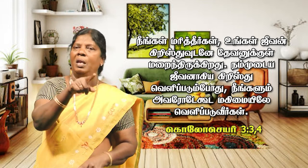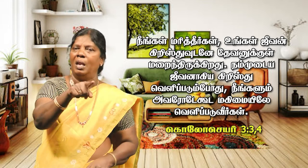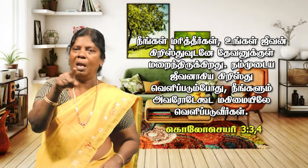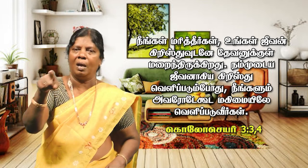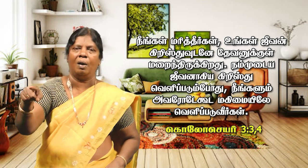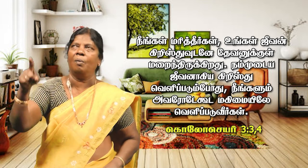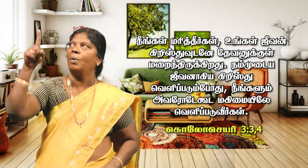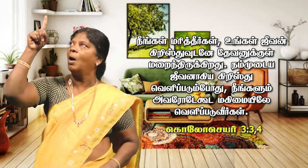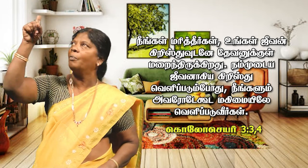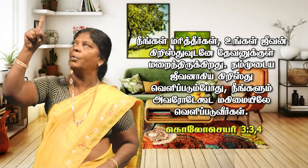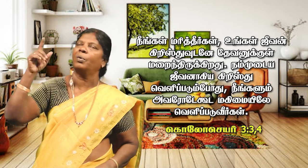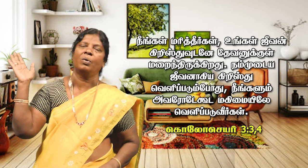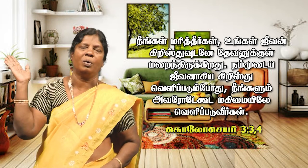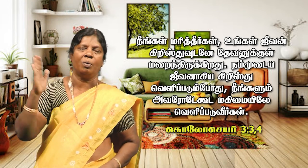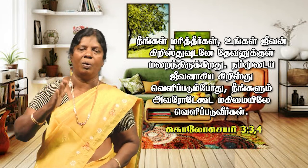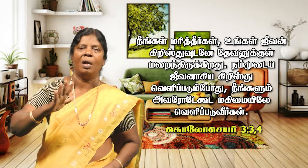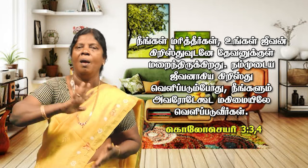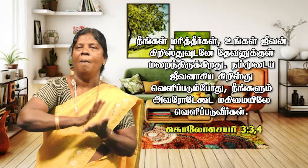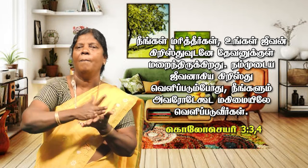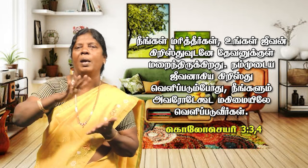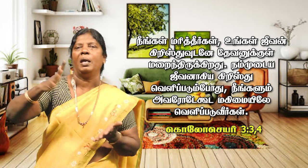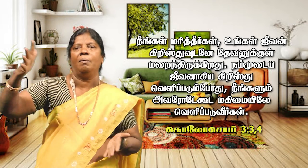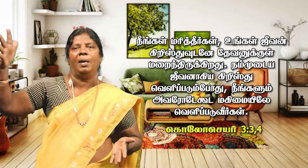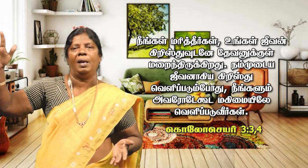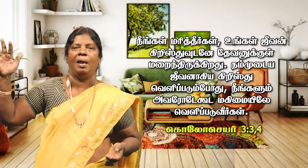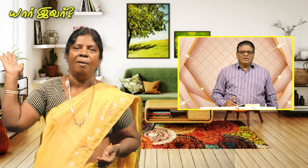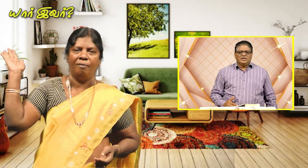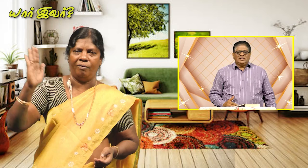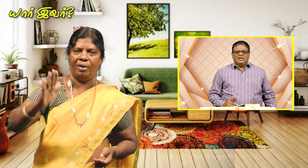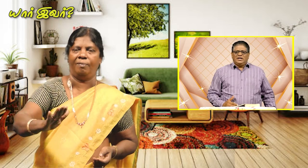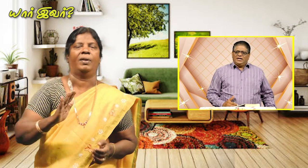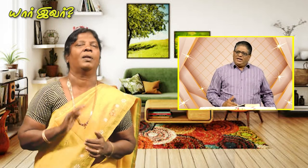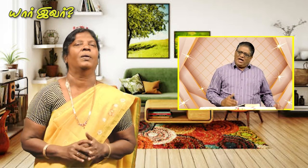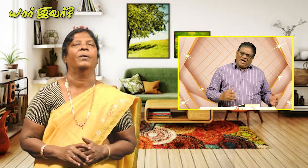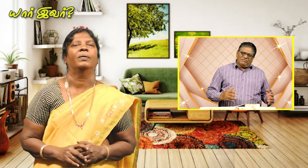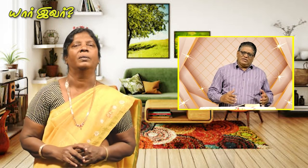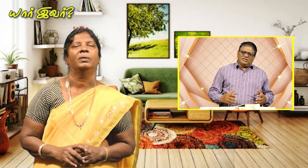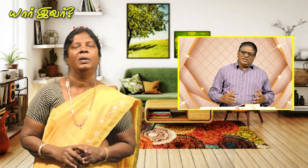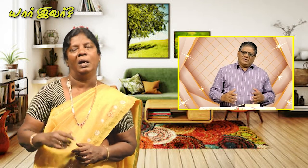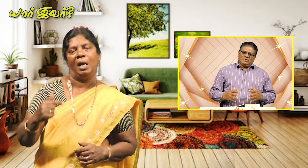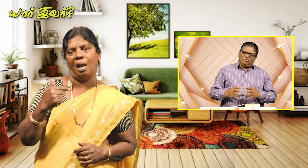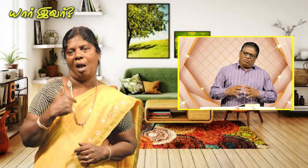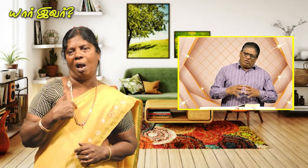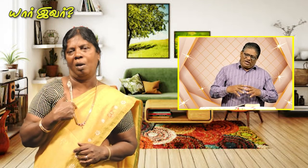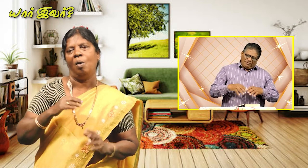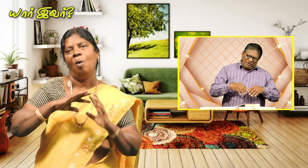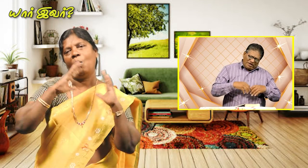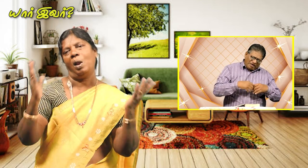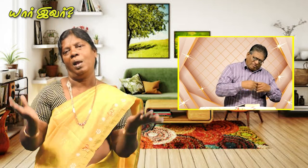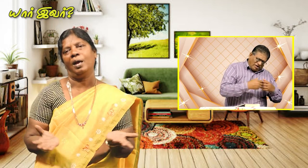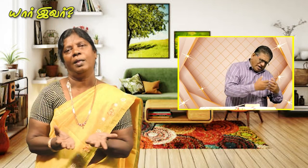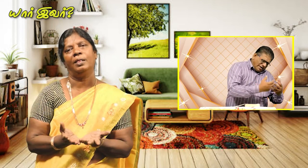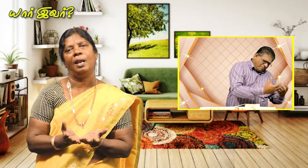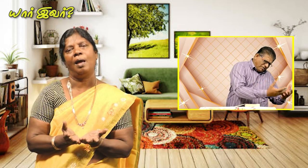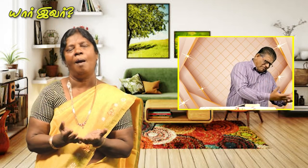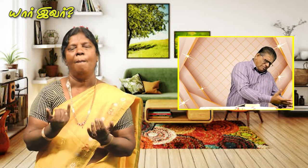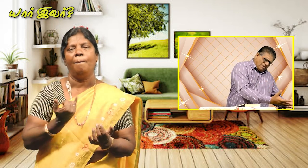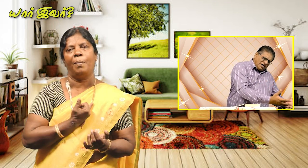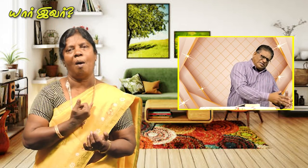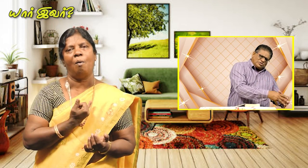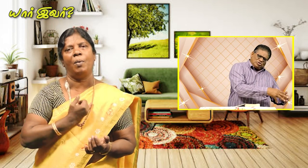நீங்களும் அவரோட கூட மகிமையில் வெளிப்படுவீர்கள். நான் வந்து உலக